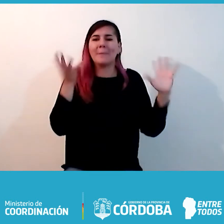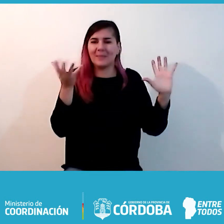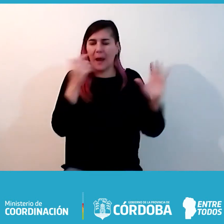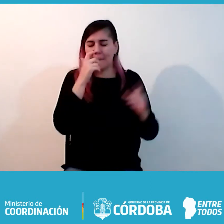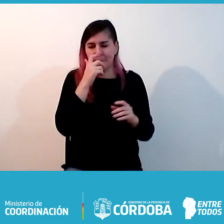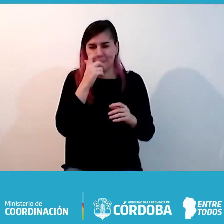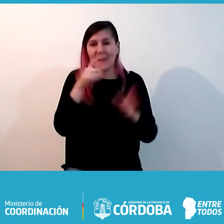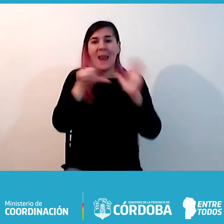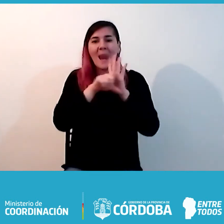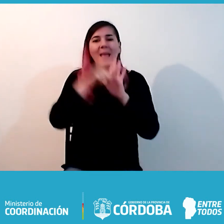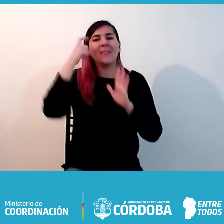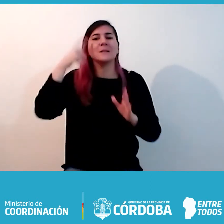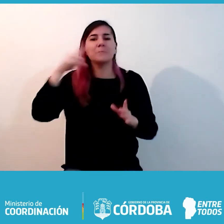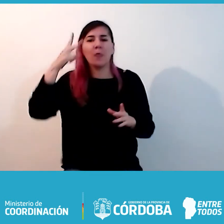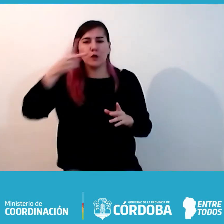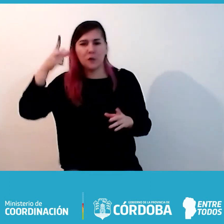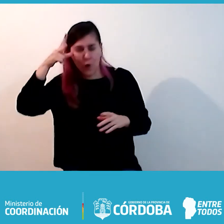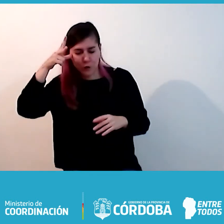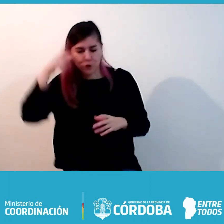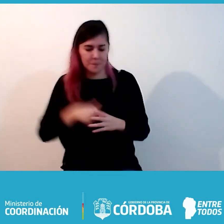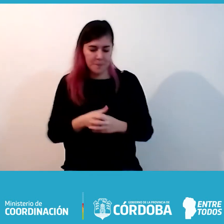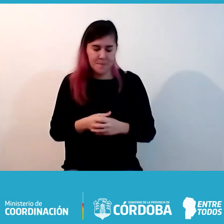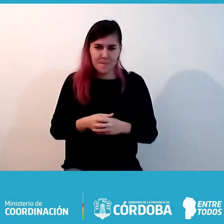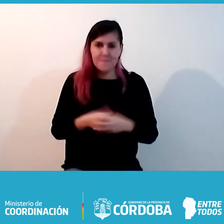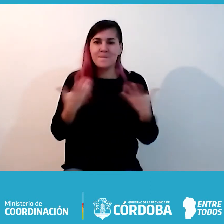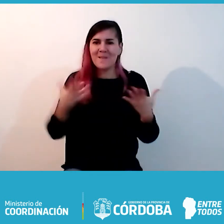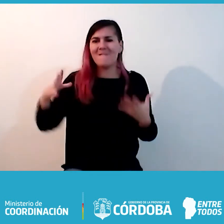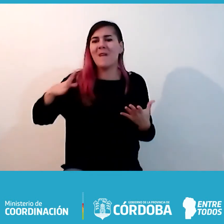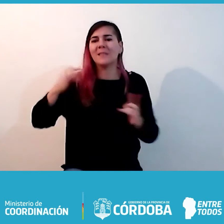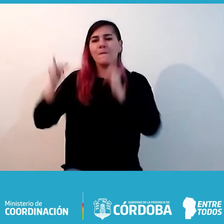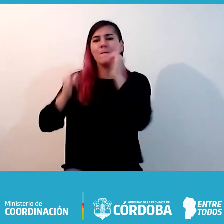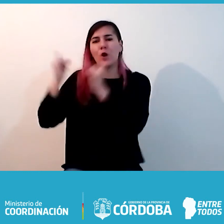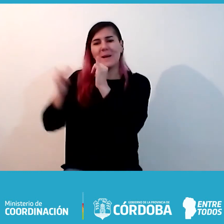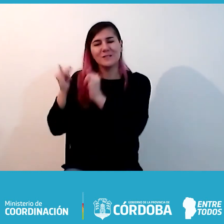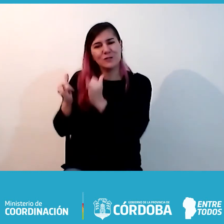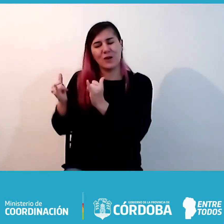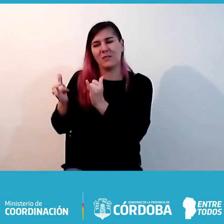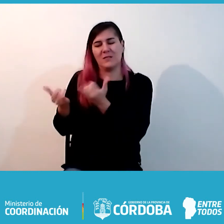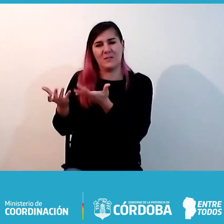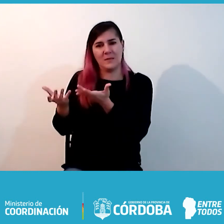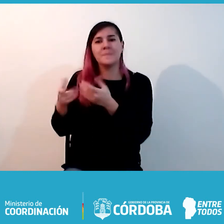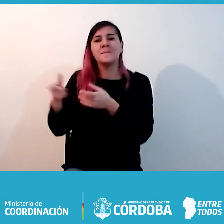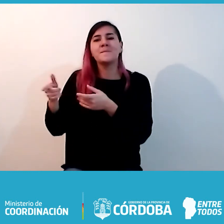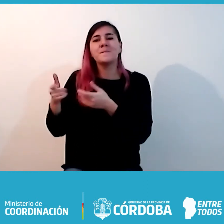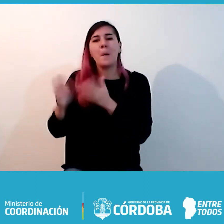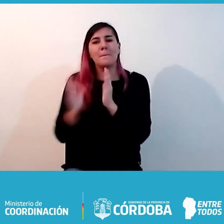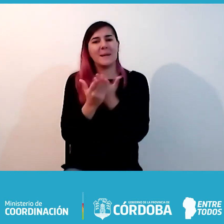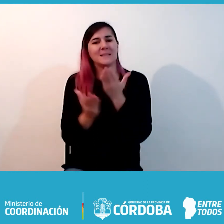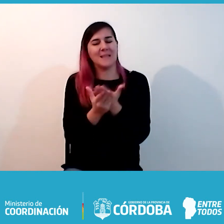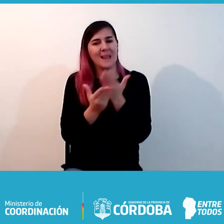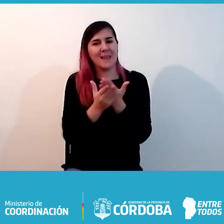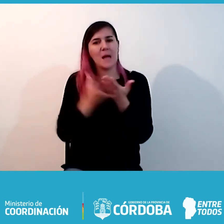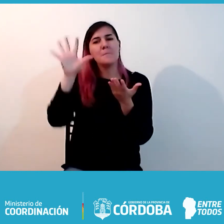la Ley 10.208. Impugna este estudio de impacto ambiental por la falta de información habida. Se presentan anexos no acompañados,